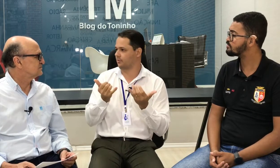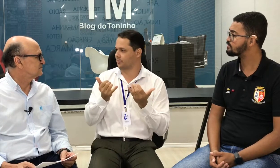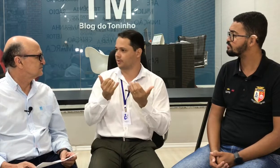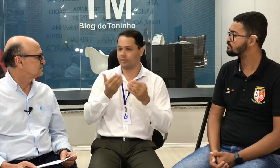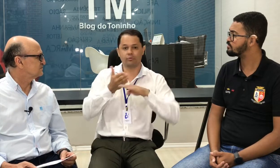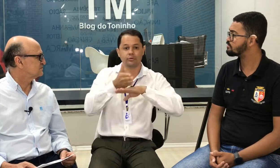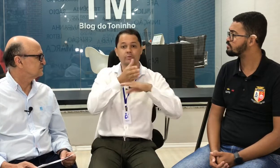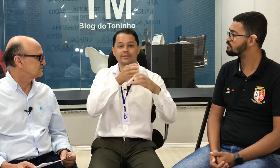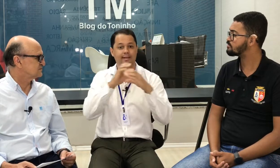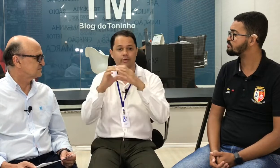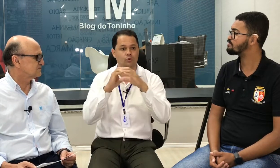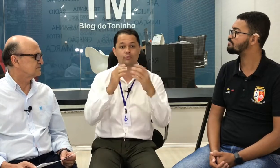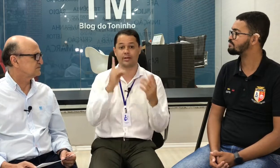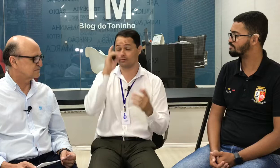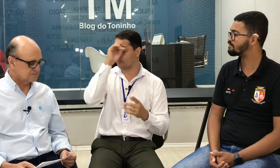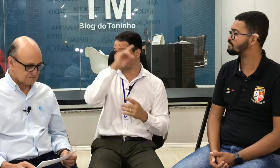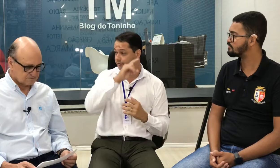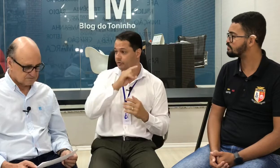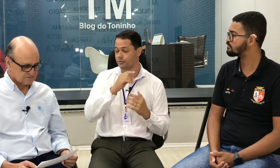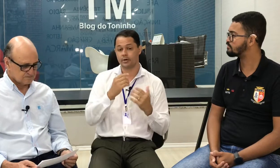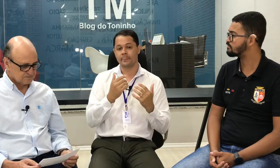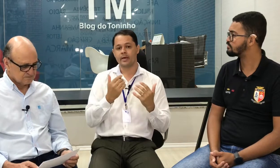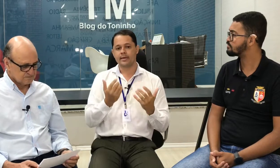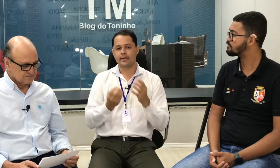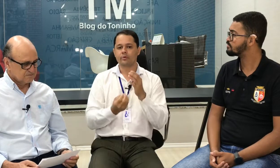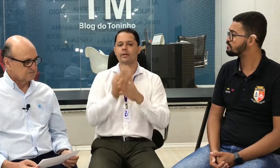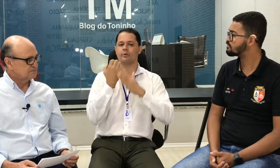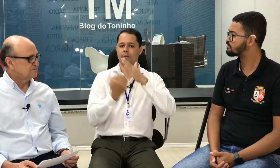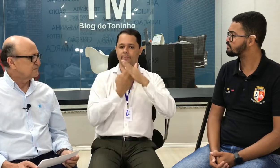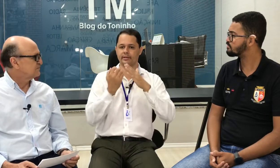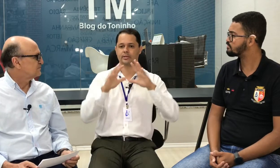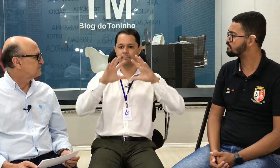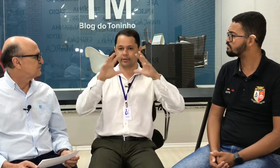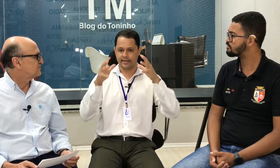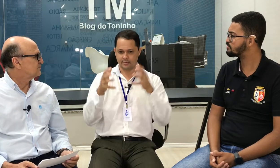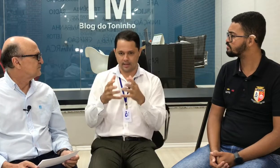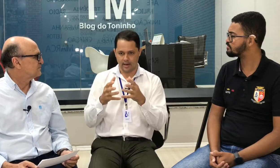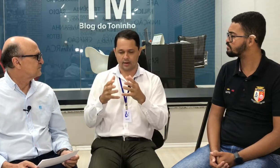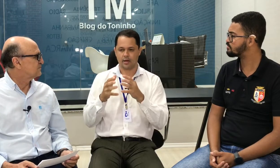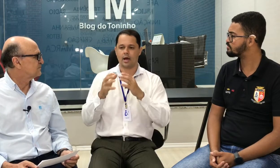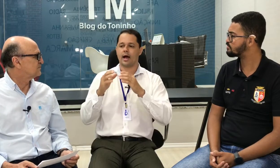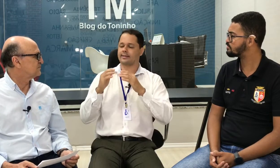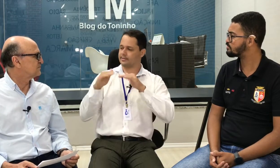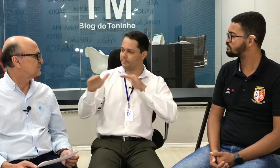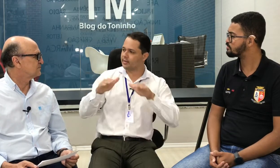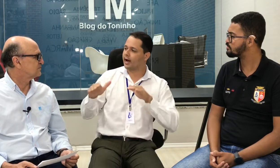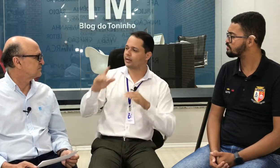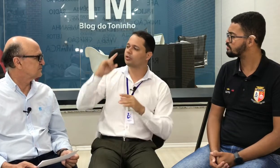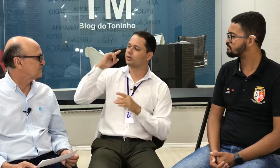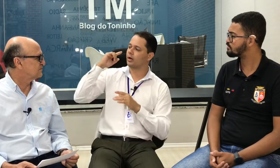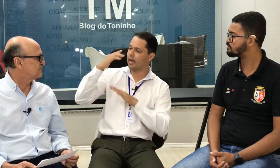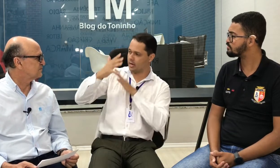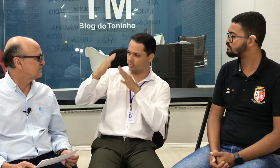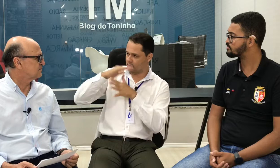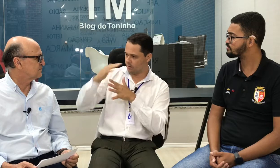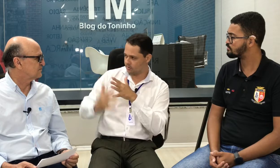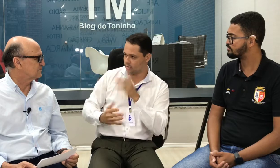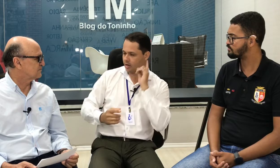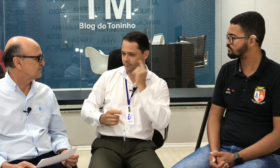eles não conseguiam acesso, comunicação era muito difícil. E aí eu criei uma empresa que pudesse dar acessibilidade em língua de sinais para os